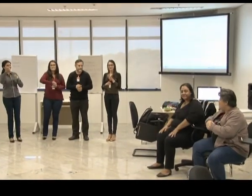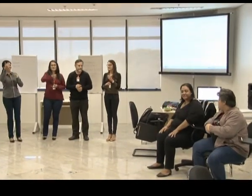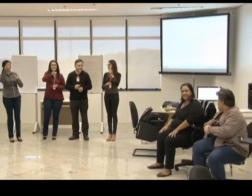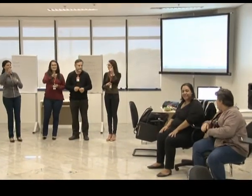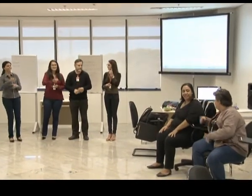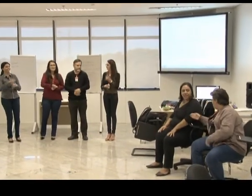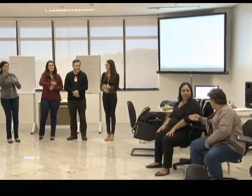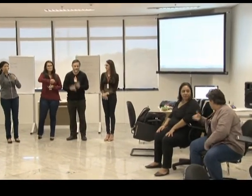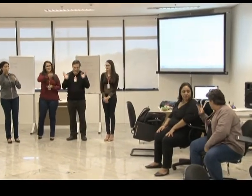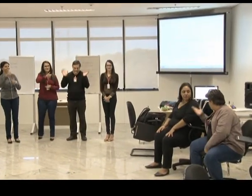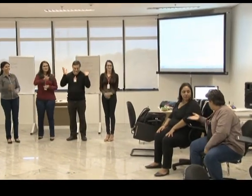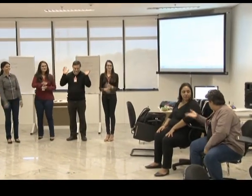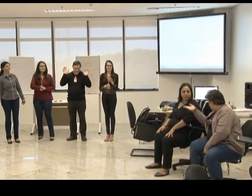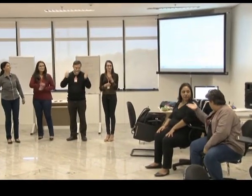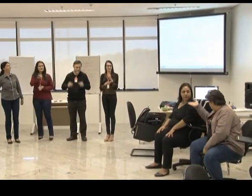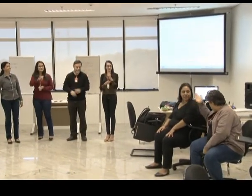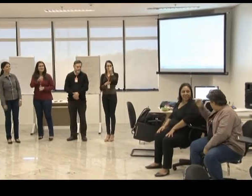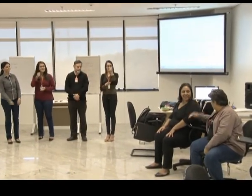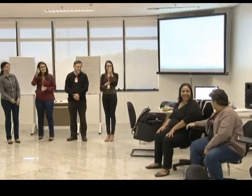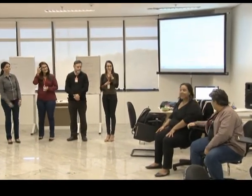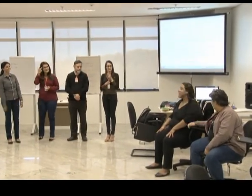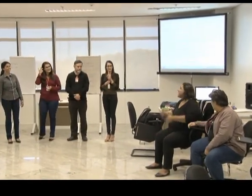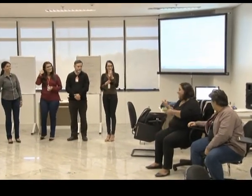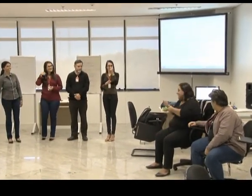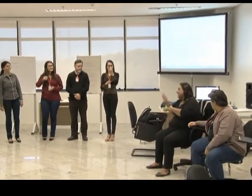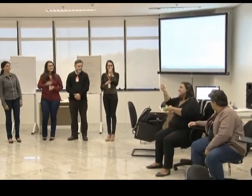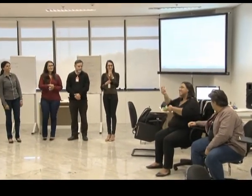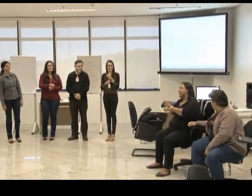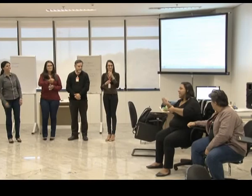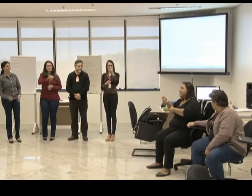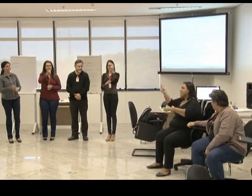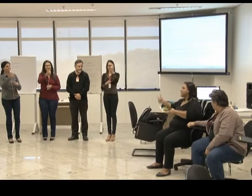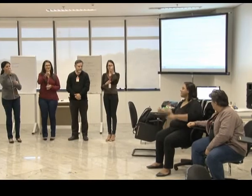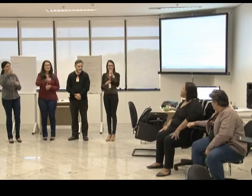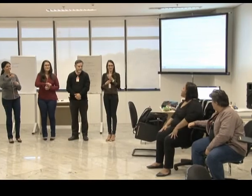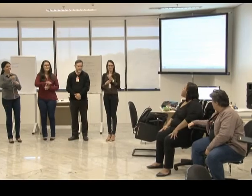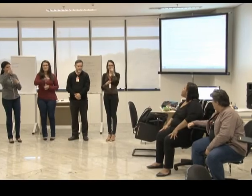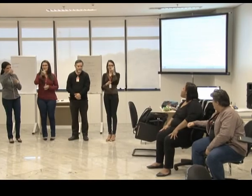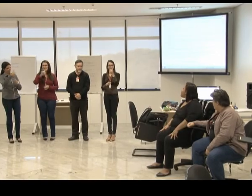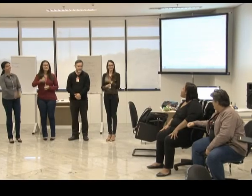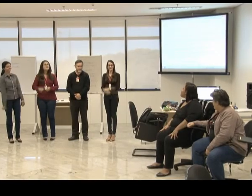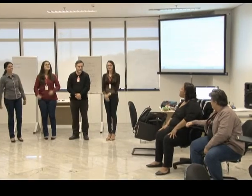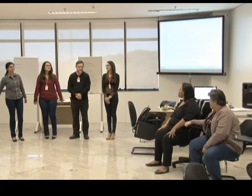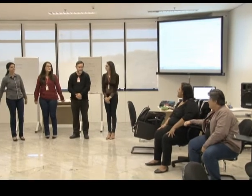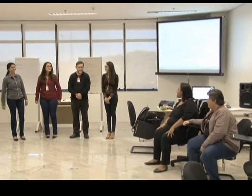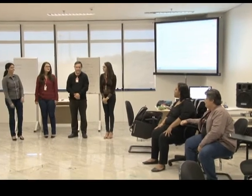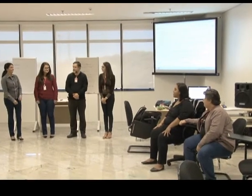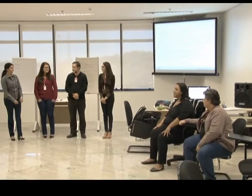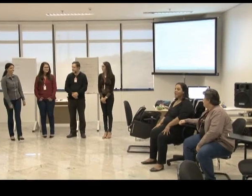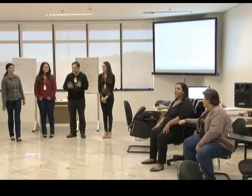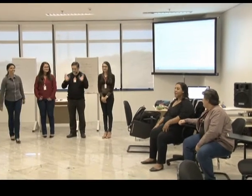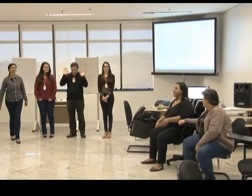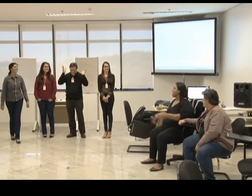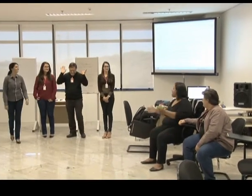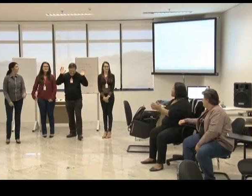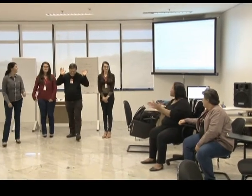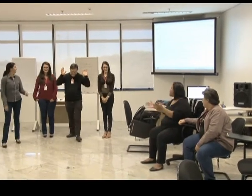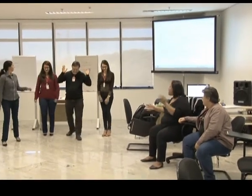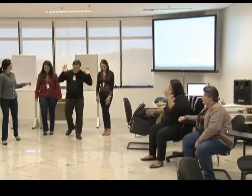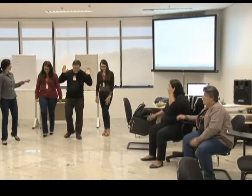A gente ia fazer Páscoa, aí você chegou lá falando de Páscoa. Já era Páscoa. Réveillon. Certo? Ok, muito bom.